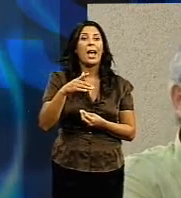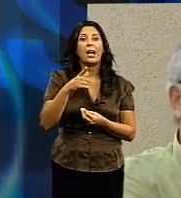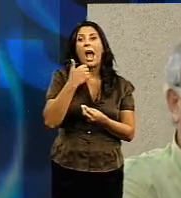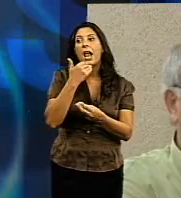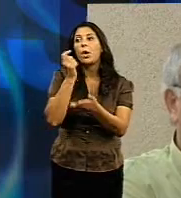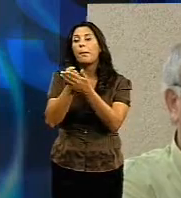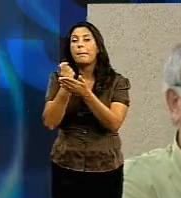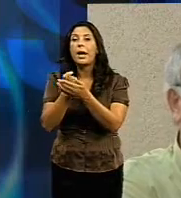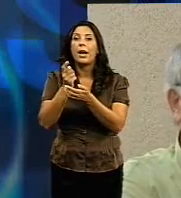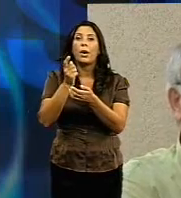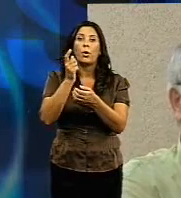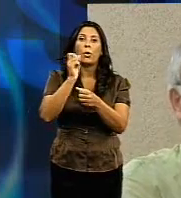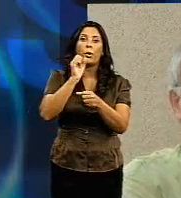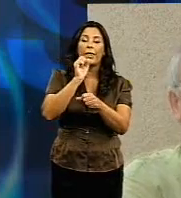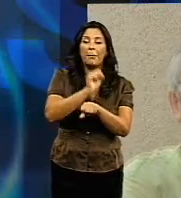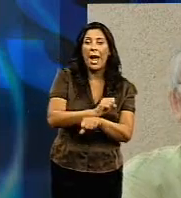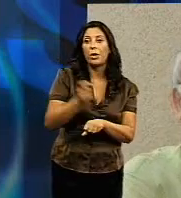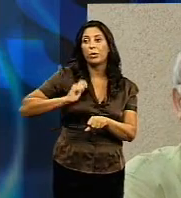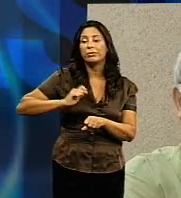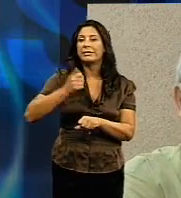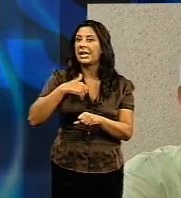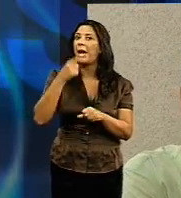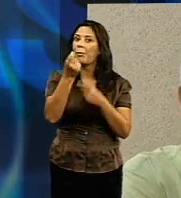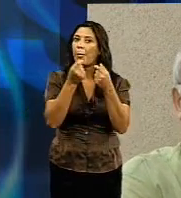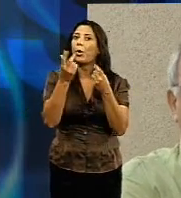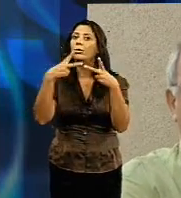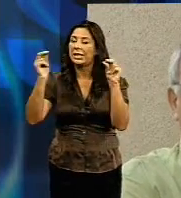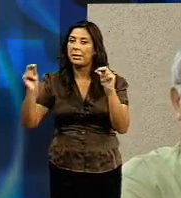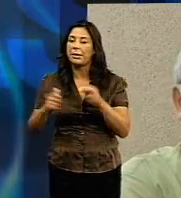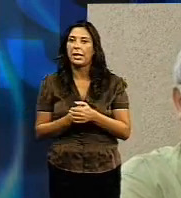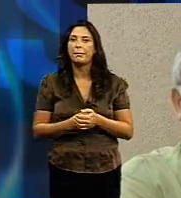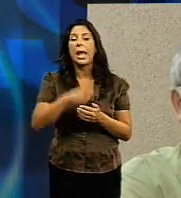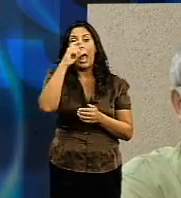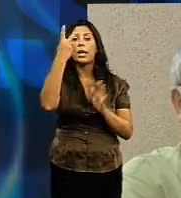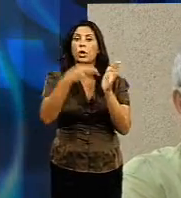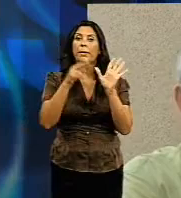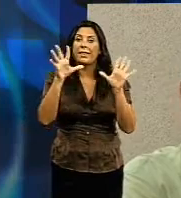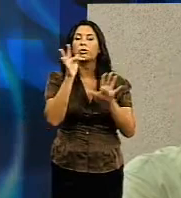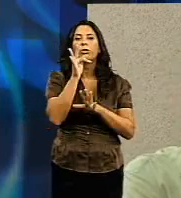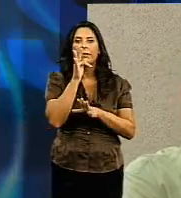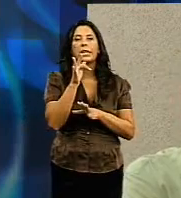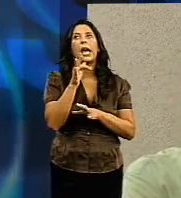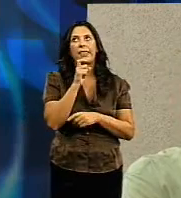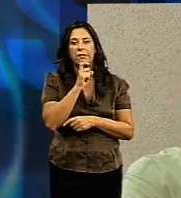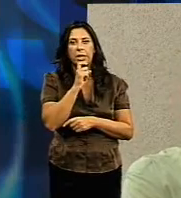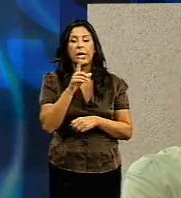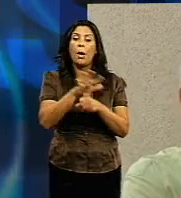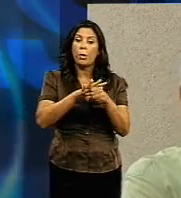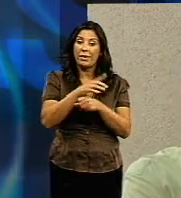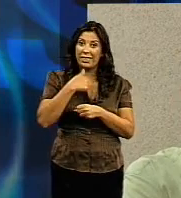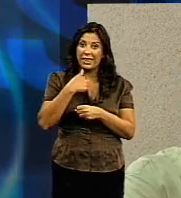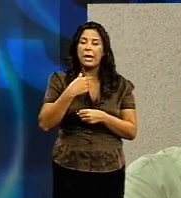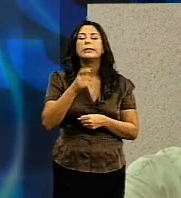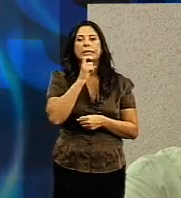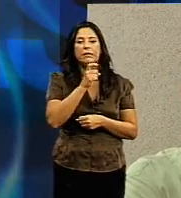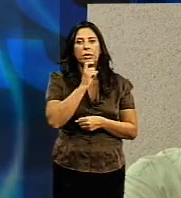por los meses que habían trabajado en años anteriores. 2010 va a ser todavía un año bastante difícil. Pues esta provincia nos va a costar más trabajo comenzar